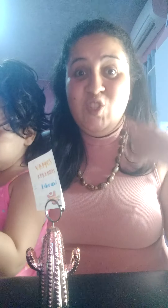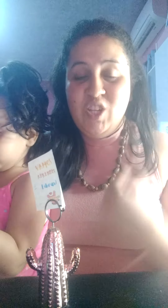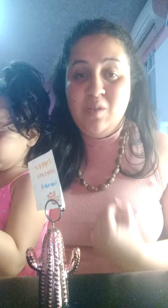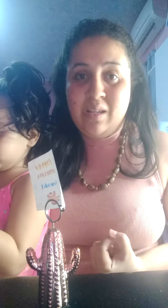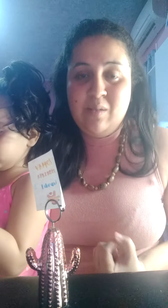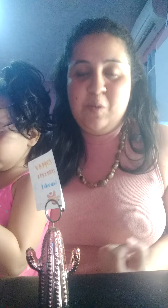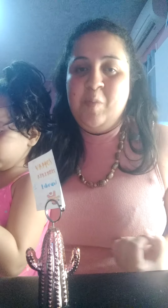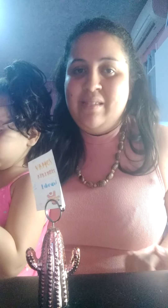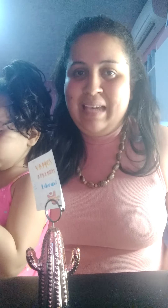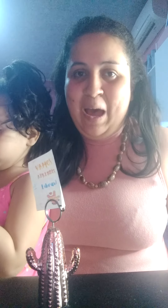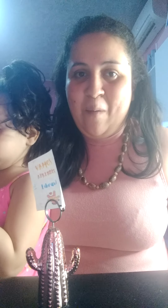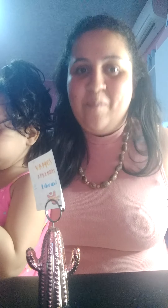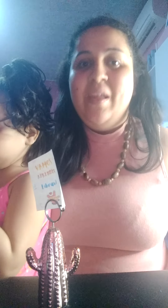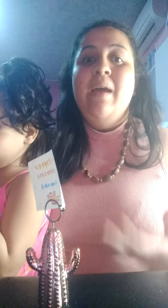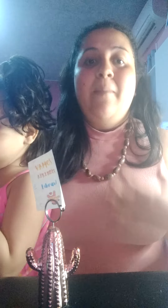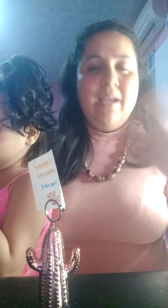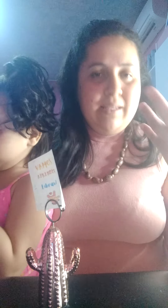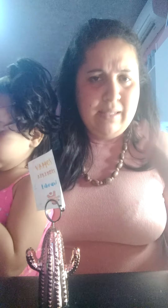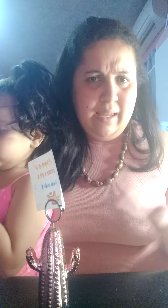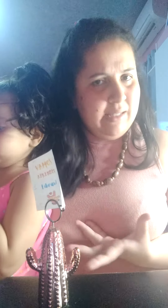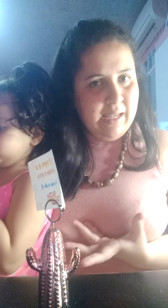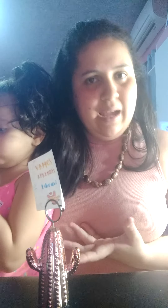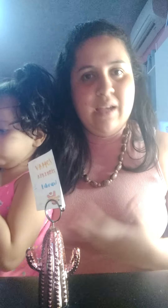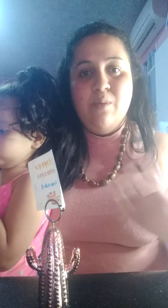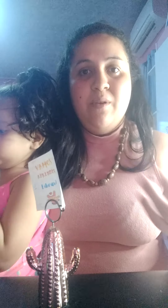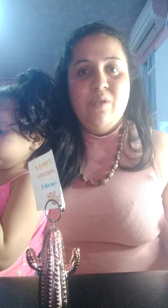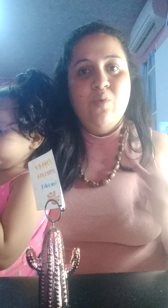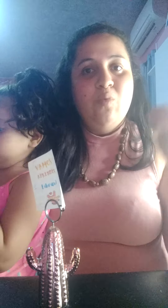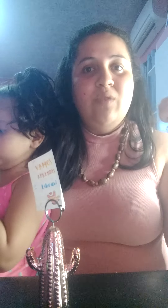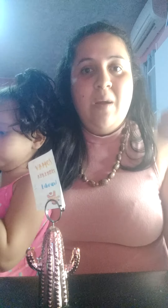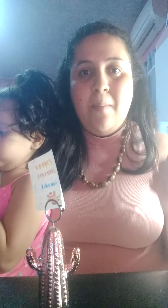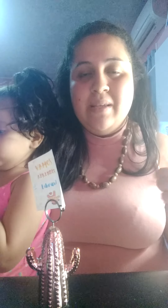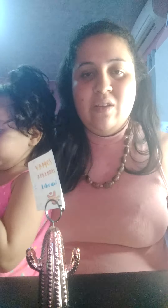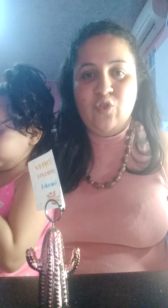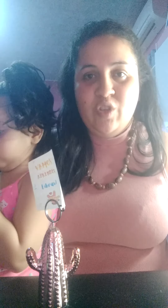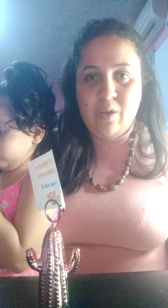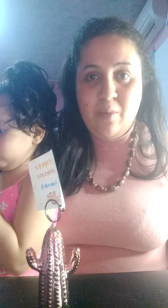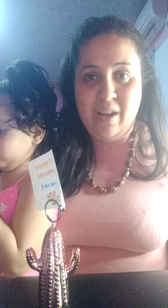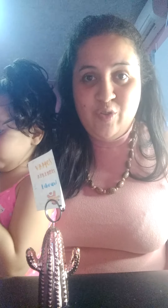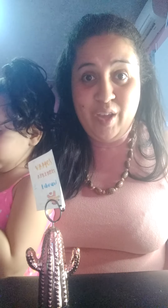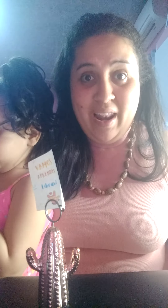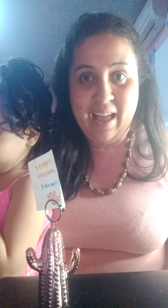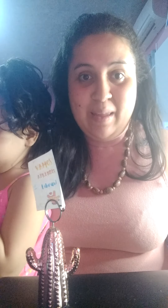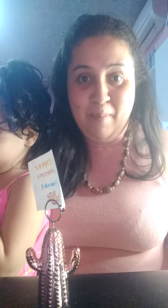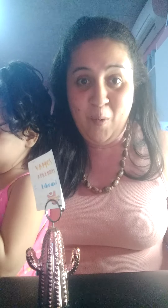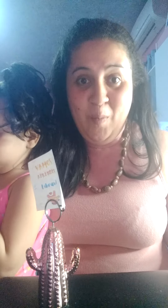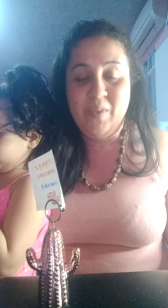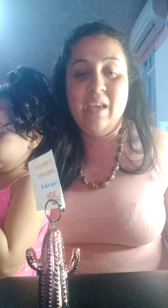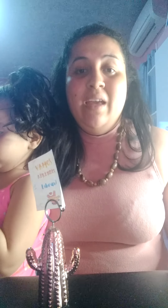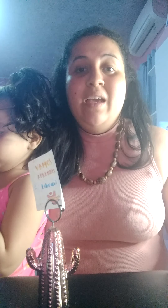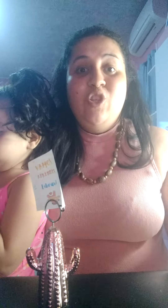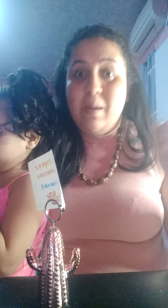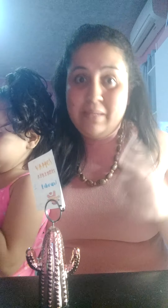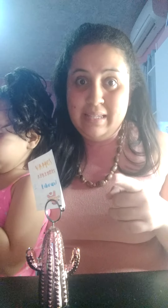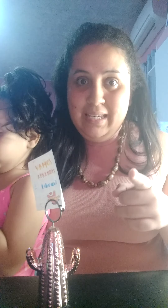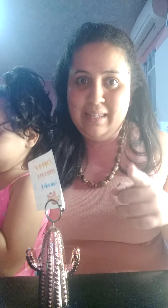de educação especial. Pra quem se interessar sobre o assunto, dar uma passadinha, dar uma olhadinha lá, tá bom? E já me seguir